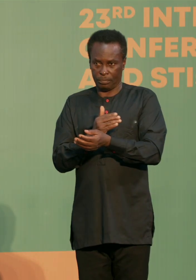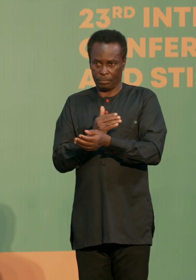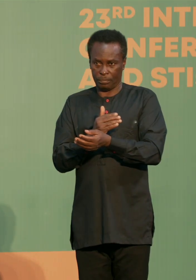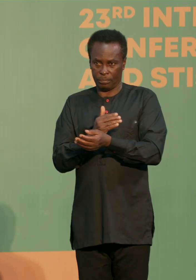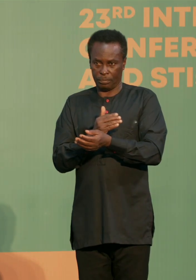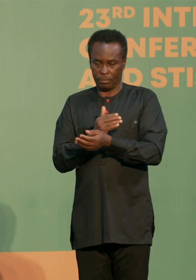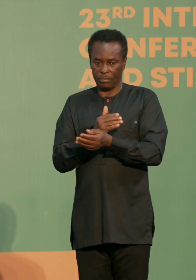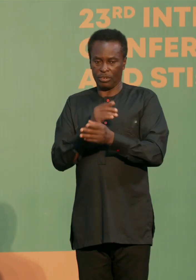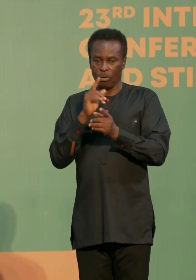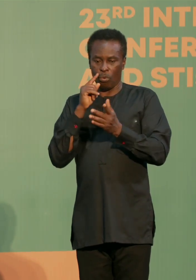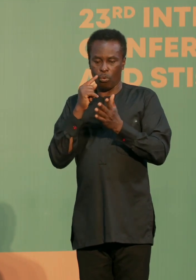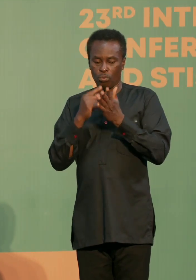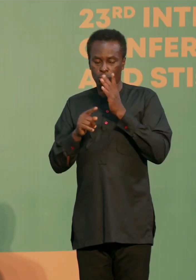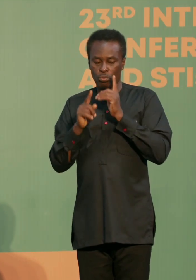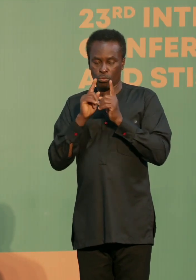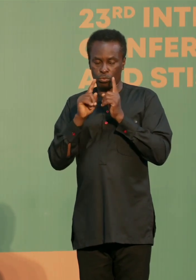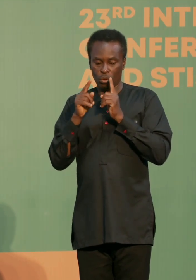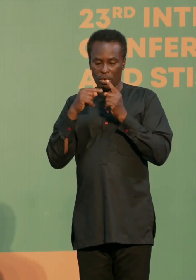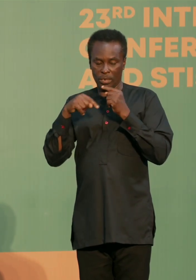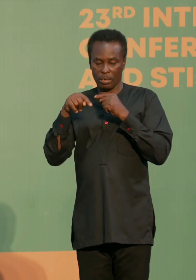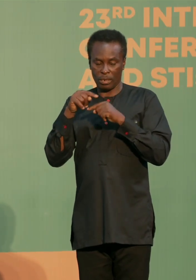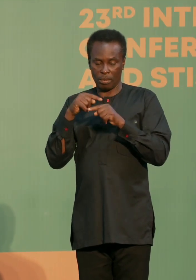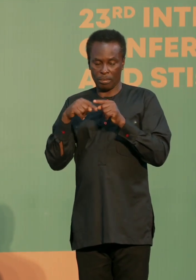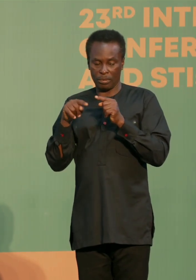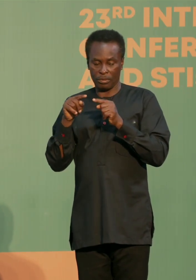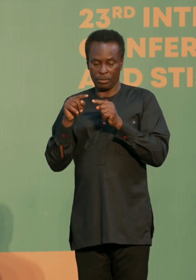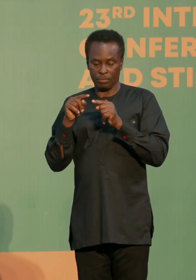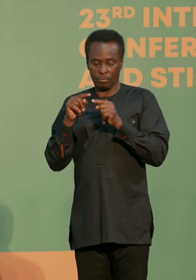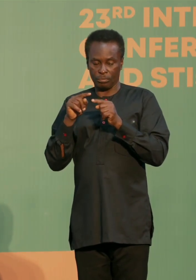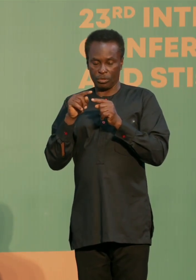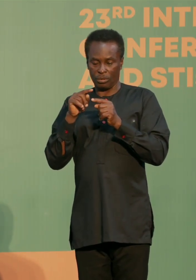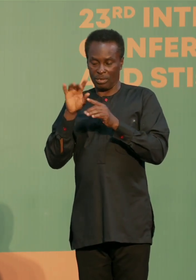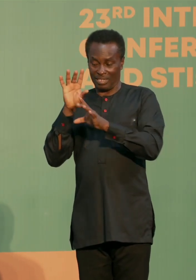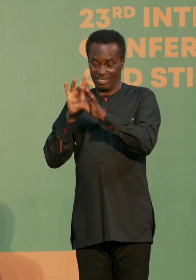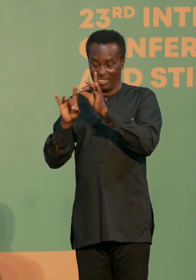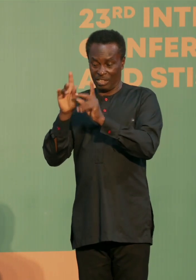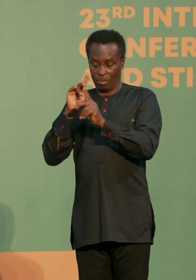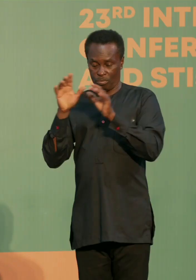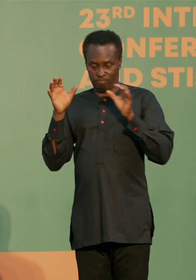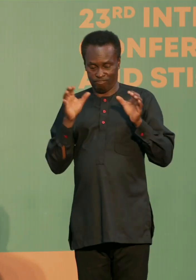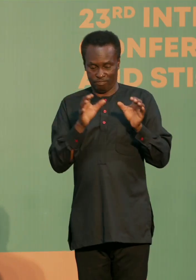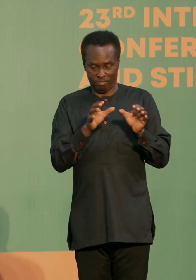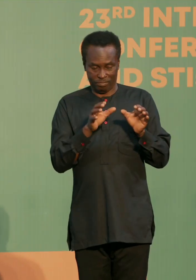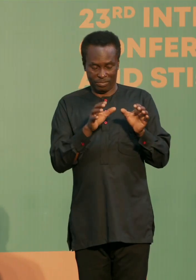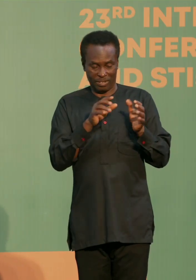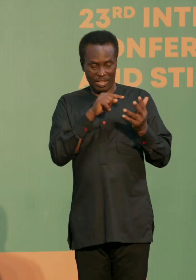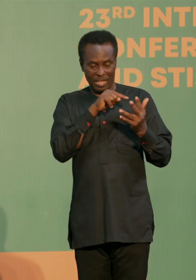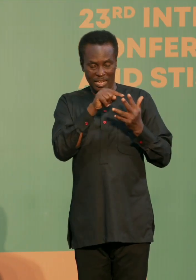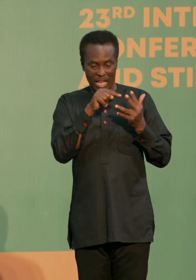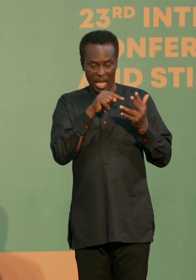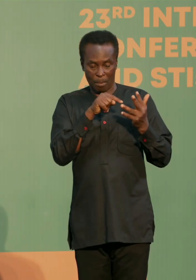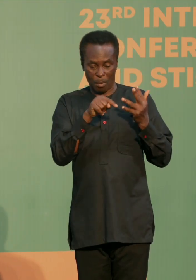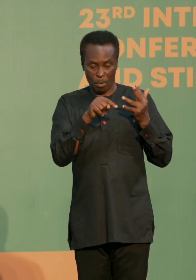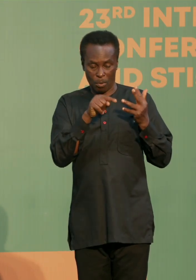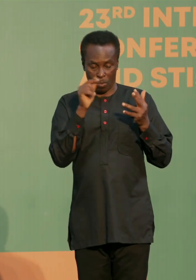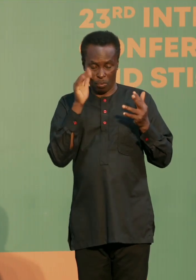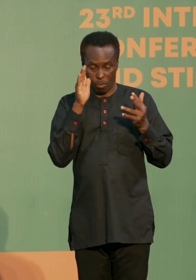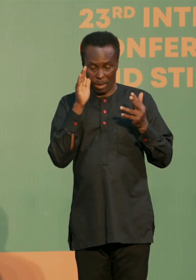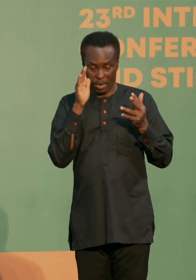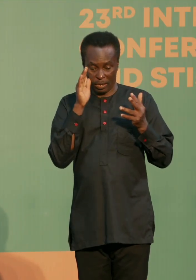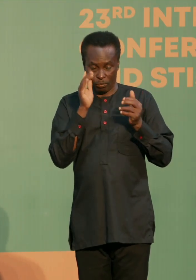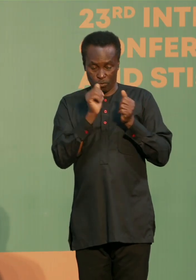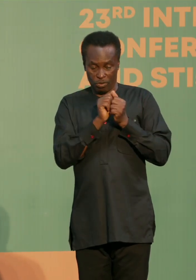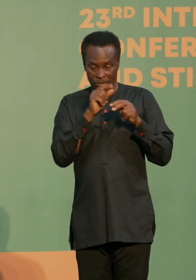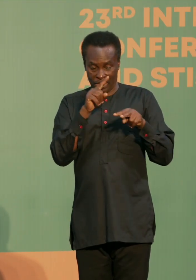En ce qui concerne les germes que nous avons isolés, parmi ces 13% de prévalence, nous avons eu